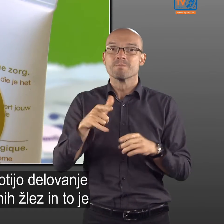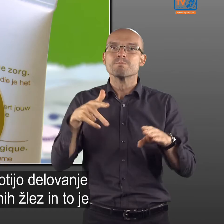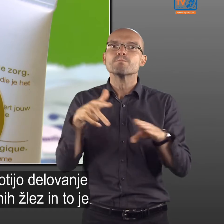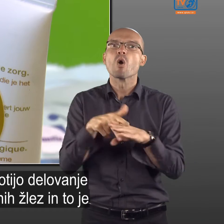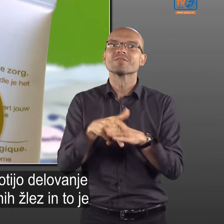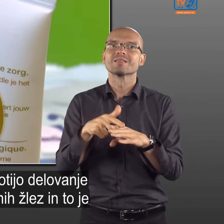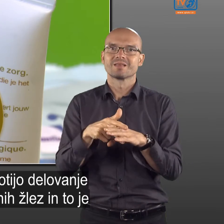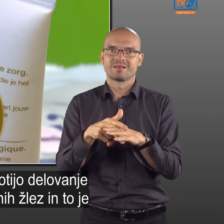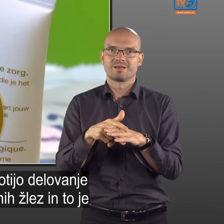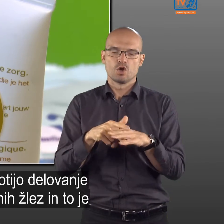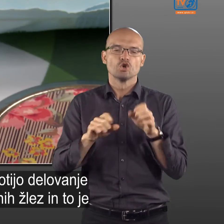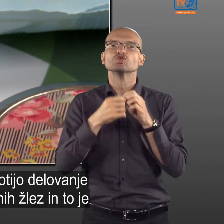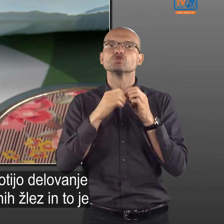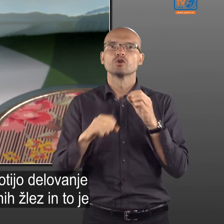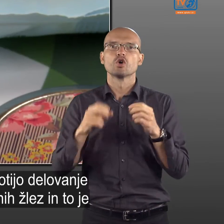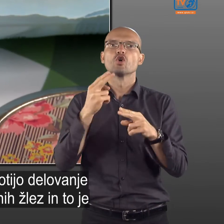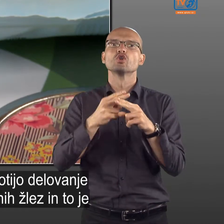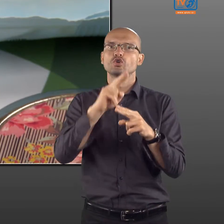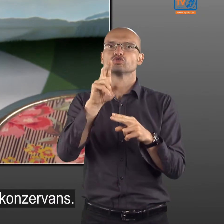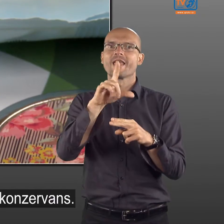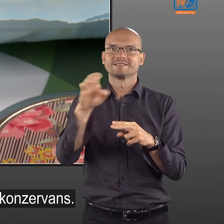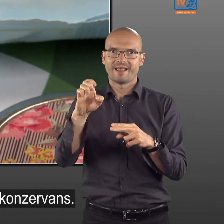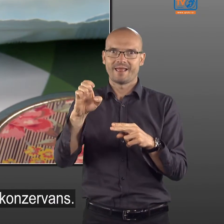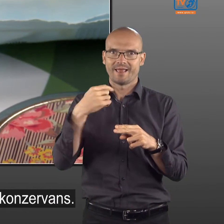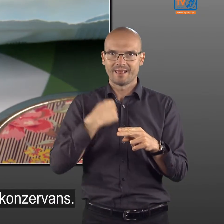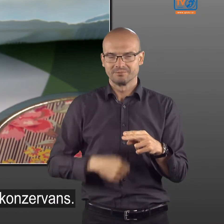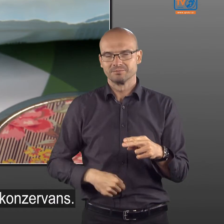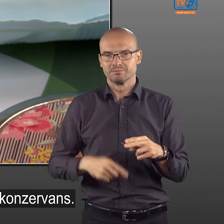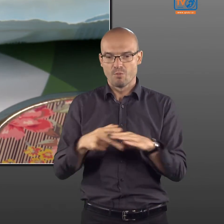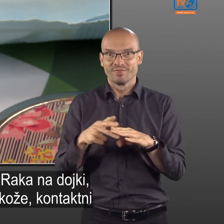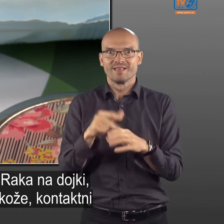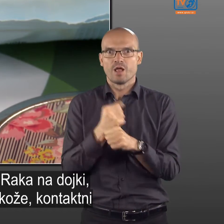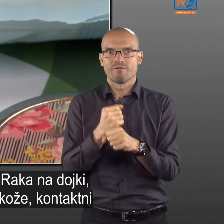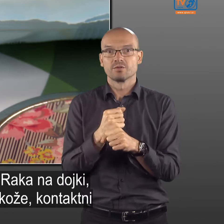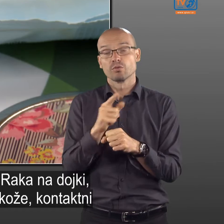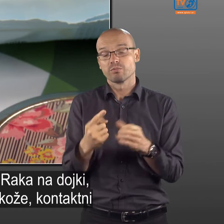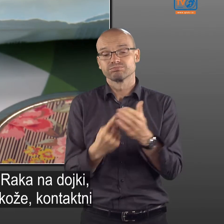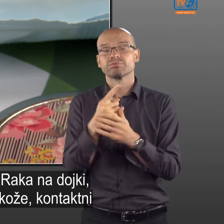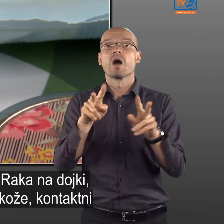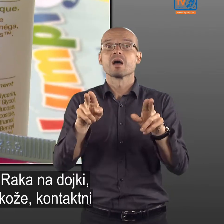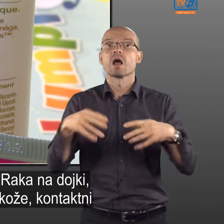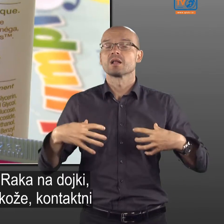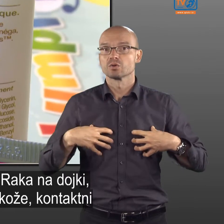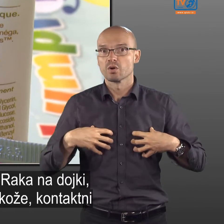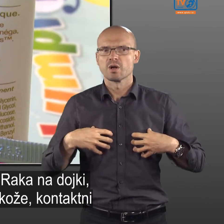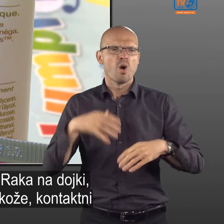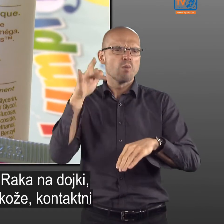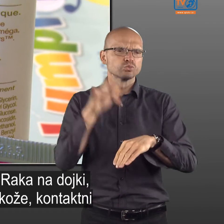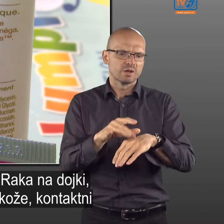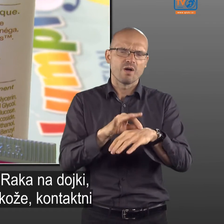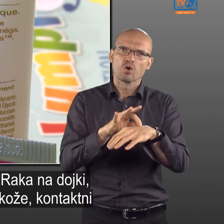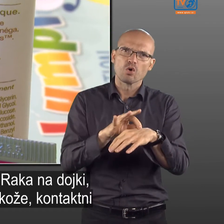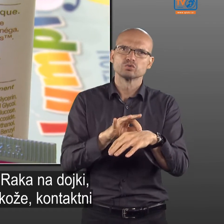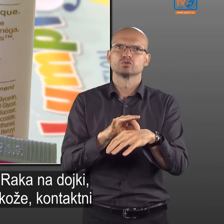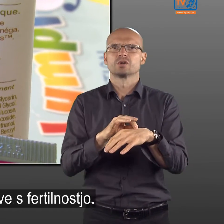motijo delovanje naših endokrinnih žlez in to je zelo sporen konzervans. Kaj povzroča? Raka na dojki, preobčutljivost